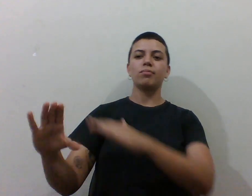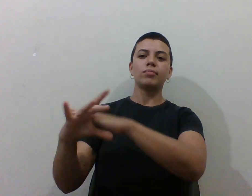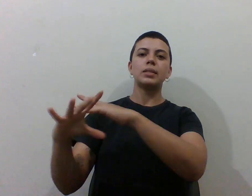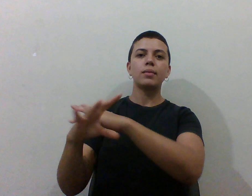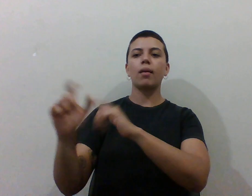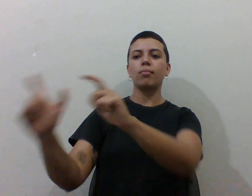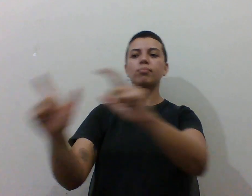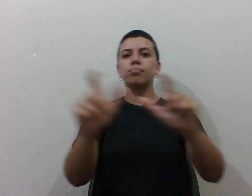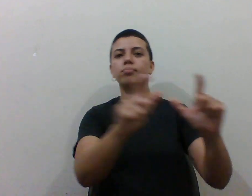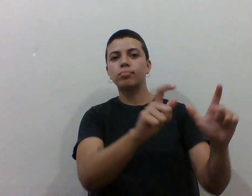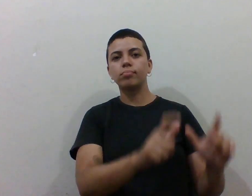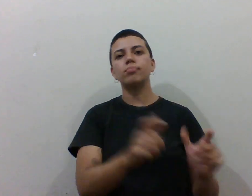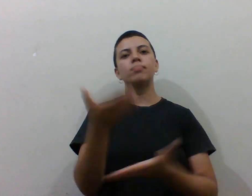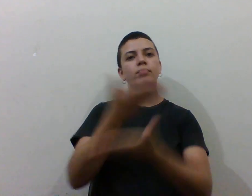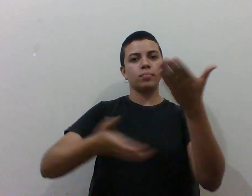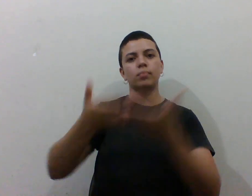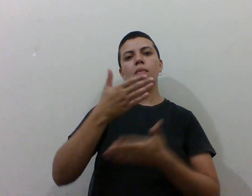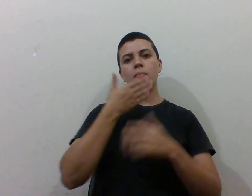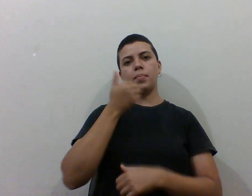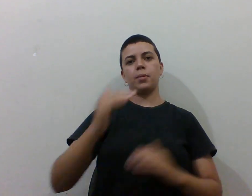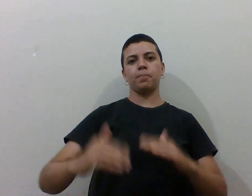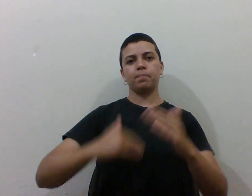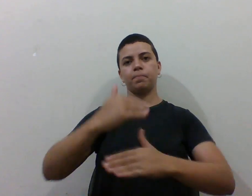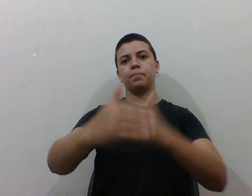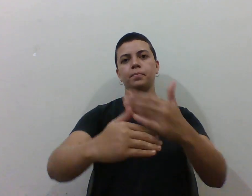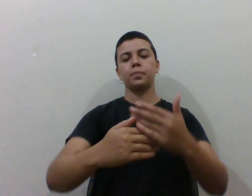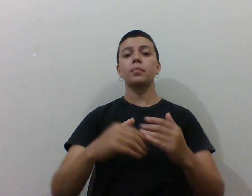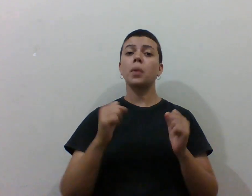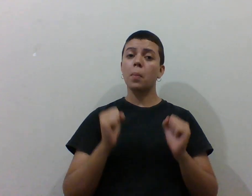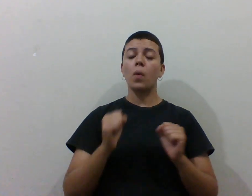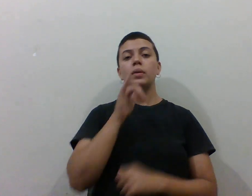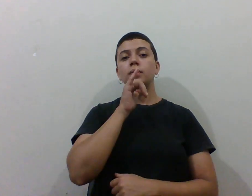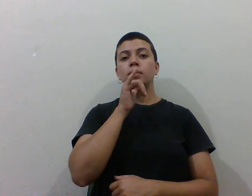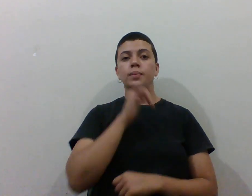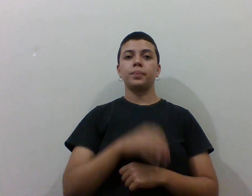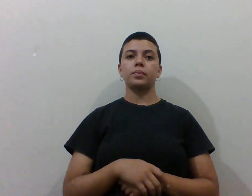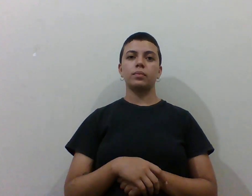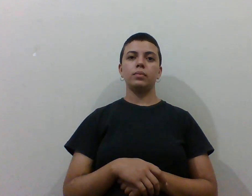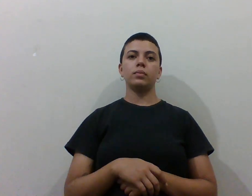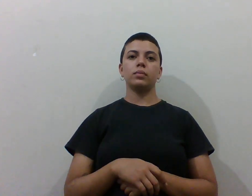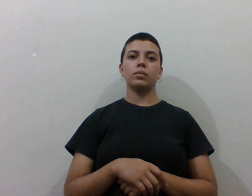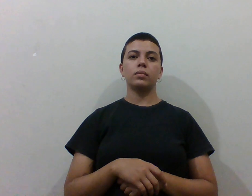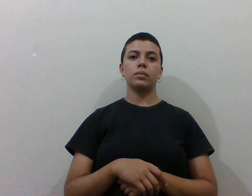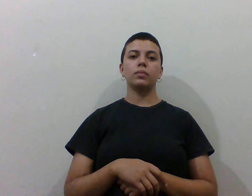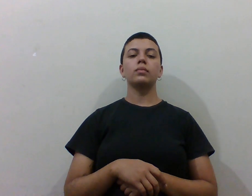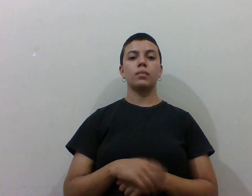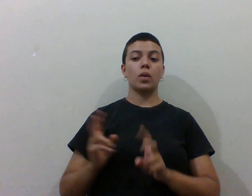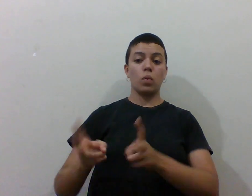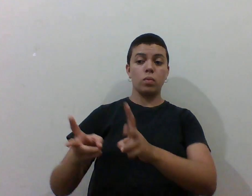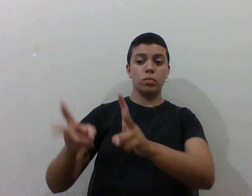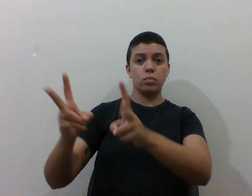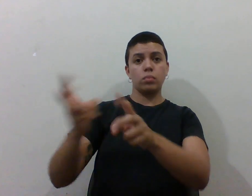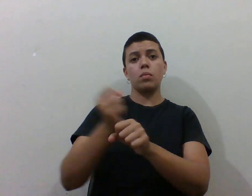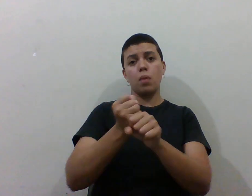participa aí dessa rede a rede pode existir de forma permanente e promover fórum anual e compartilhamento aí